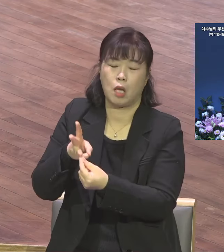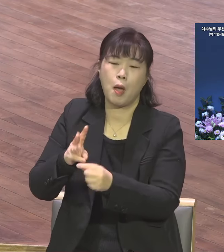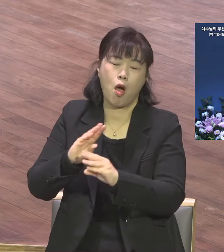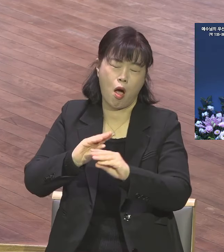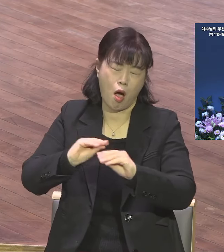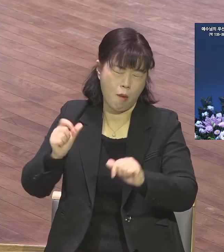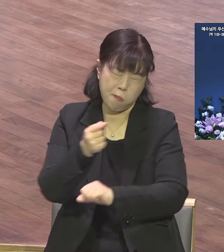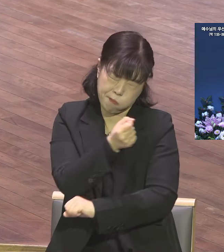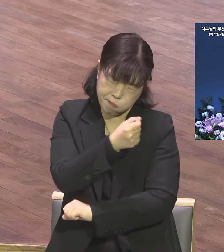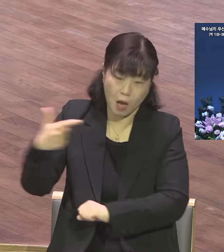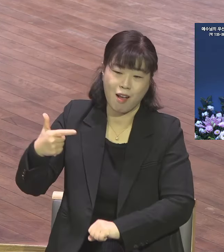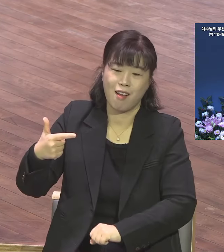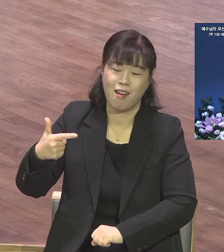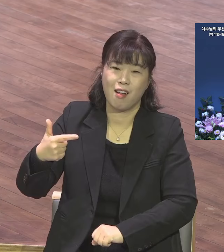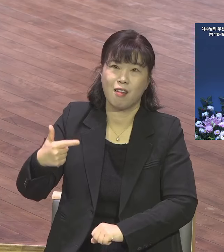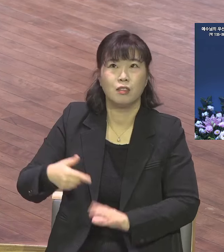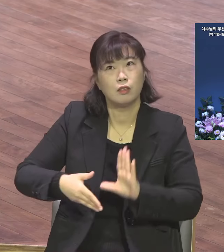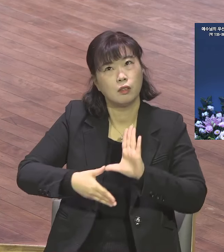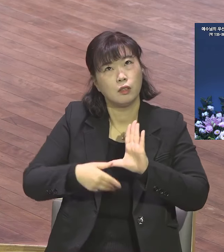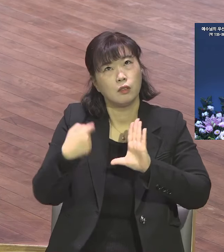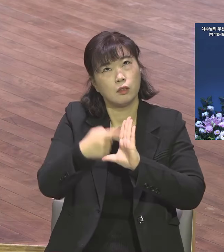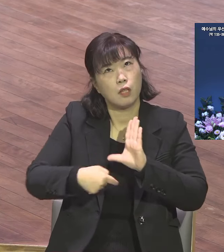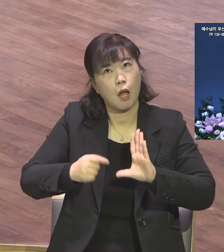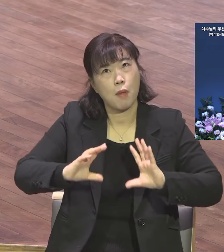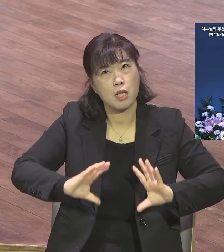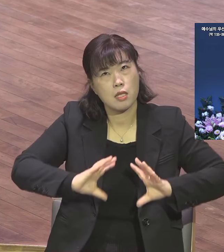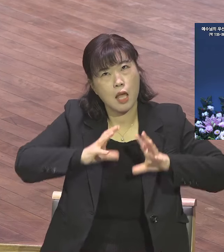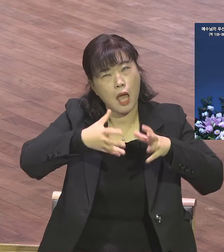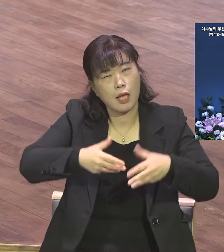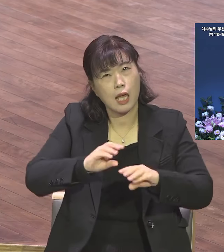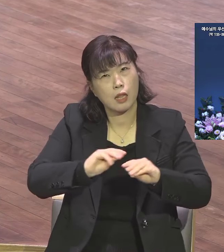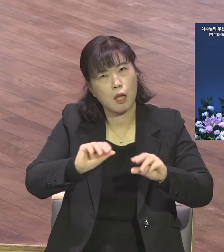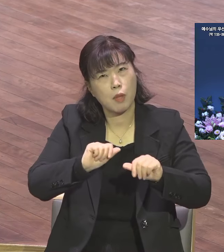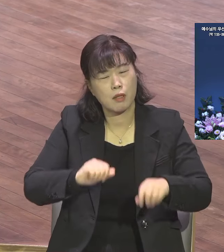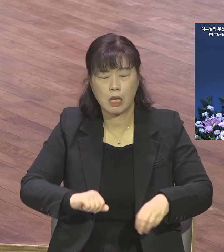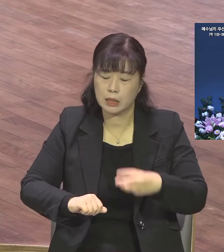육지로 따지면 13% 그렇게 되는데,